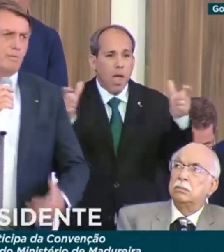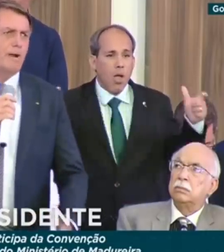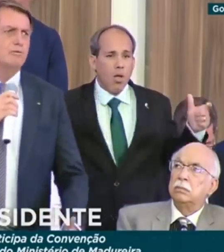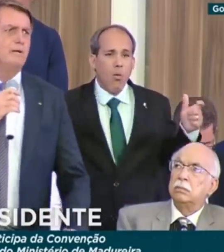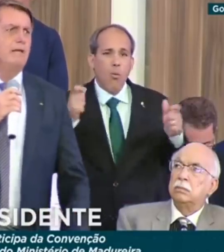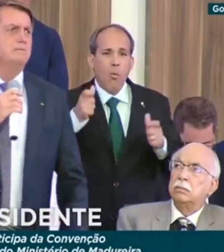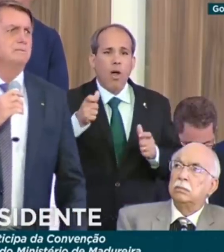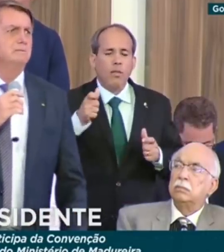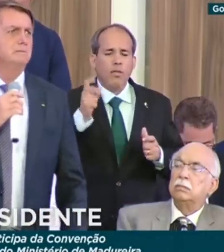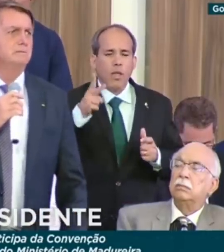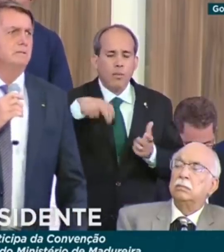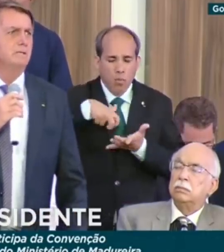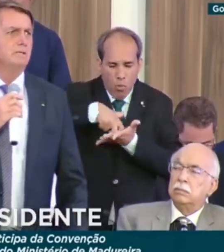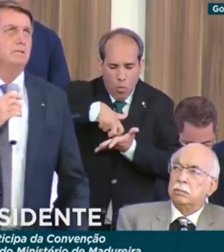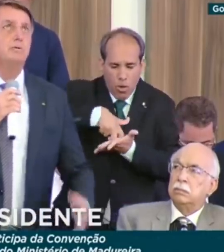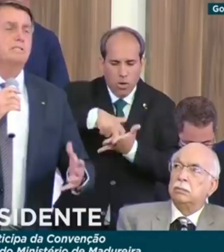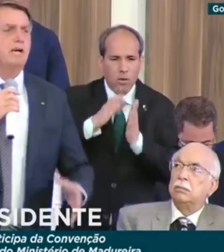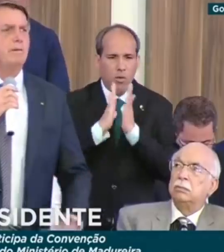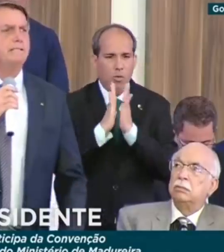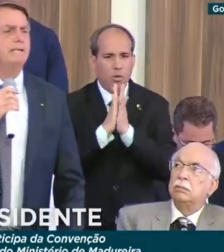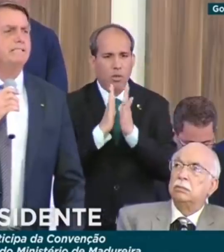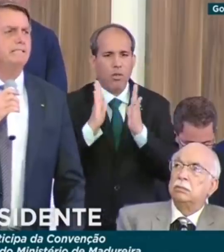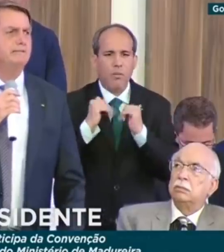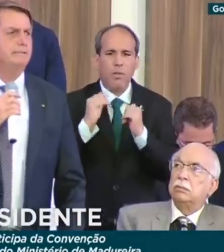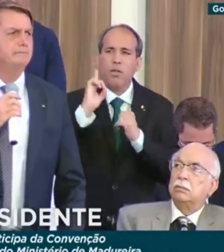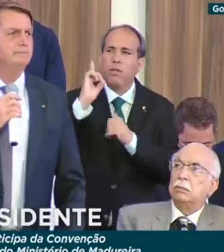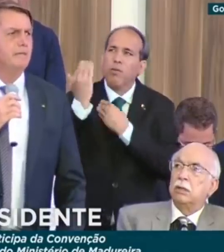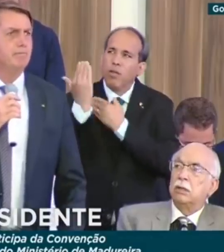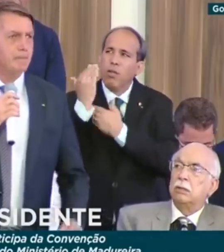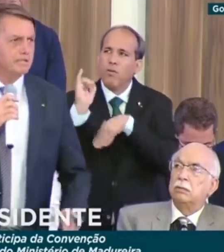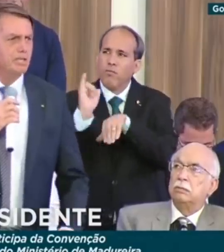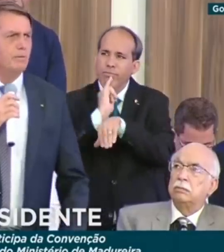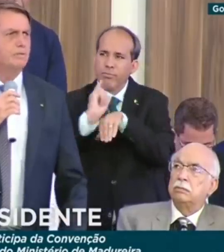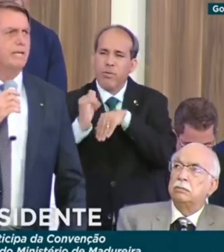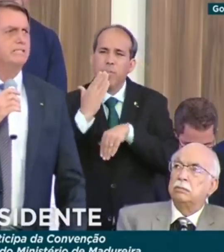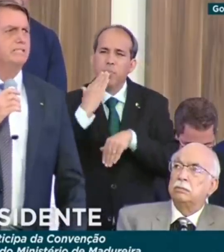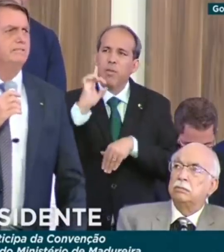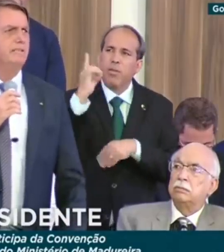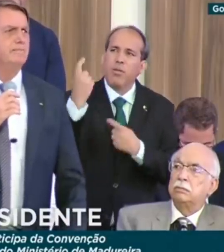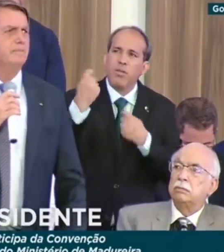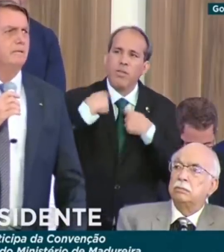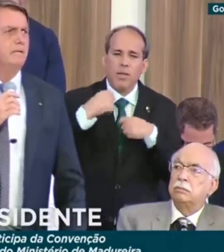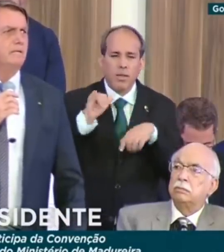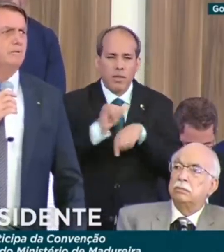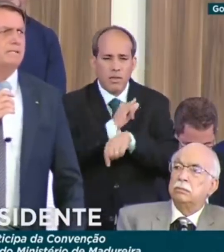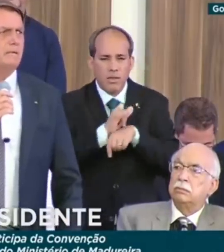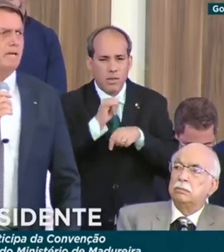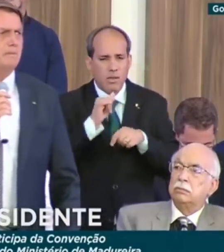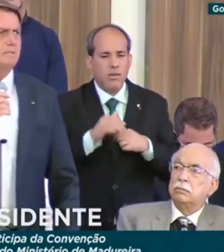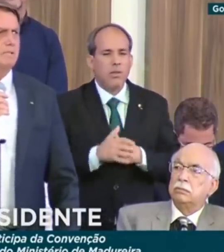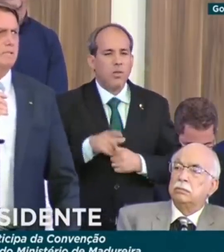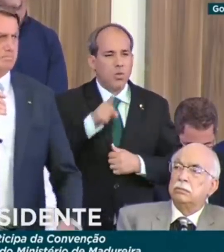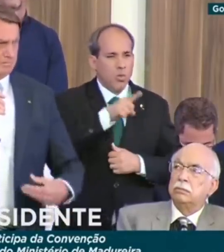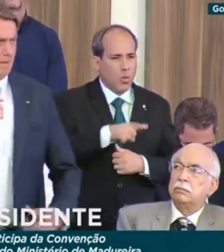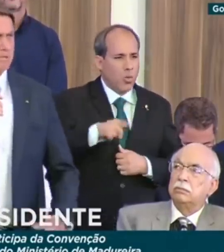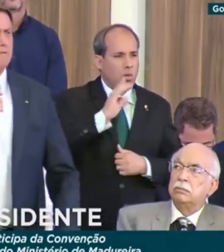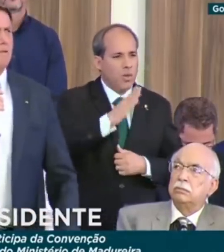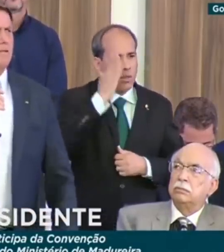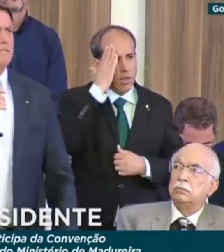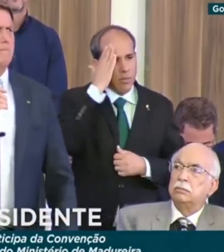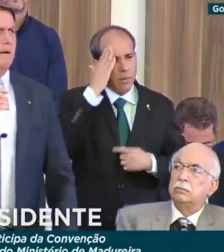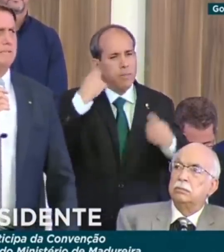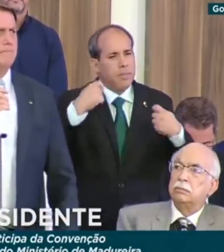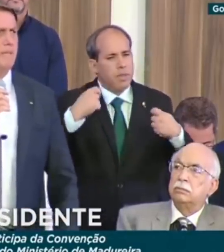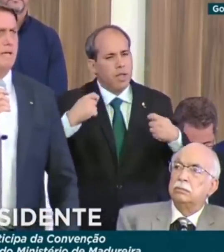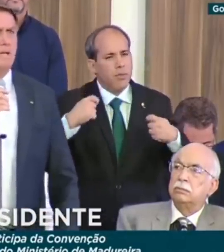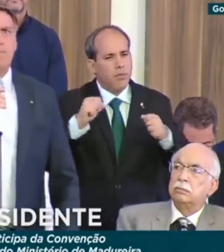sempre, dobrar os joelhos e buscar uma alternativa, pedir uma alternativa. Nós sabemos que temos que fazer a